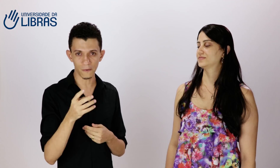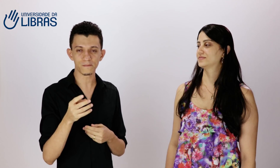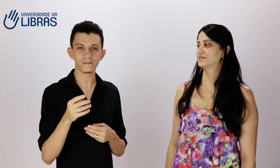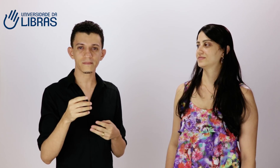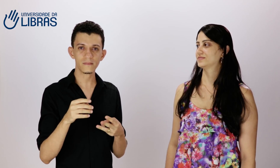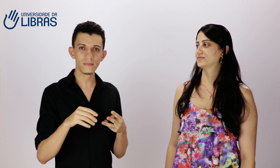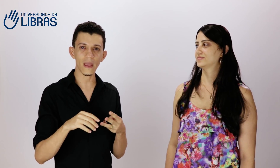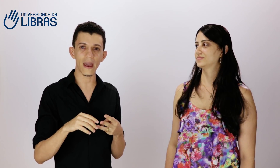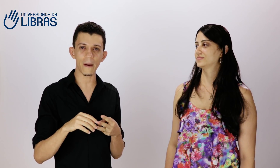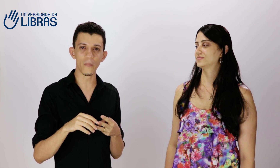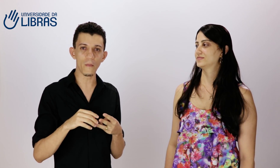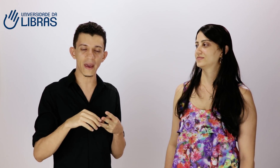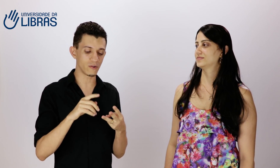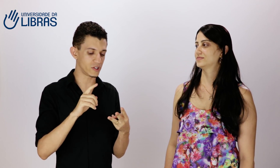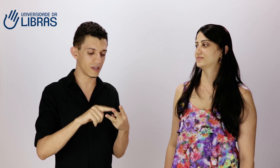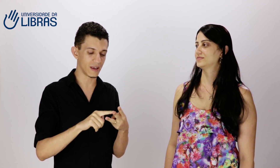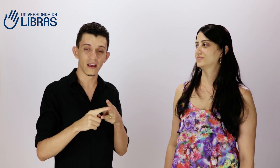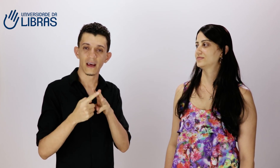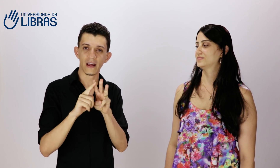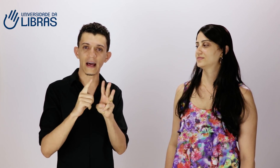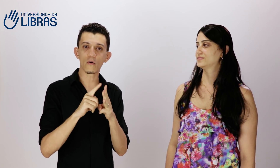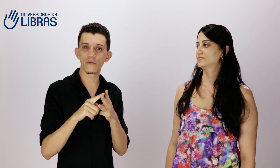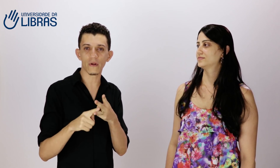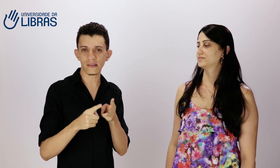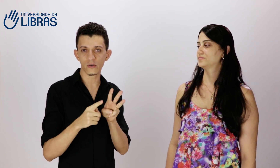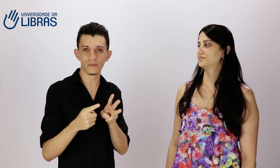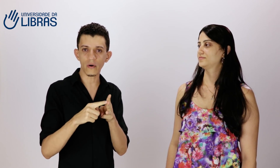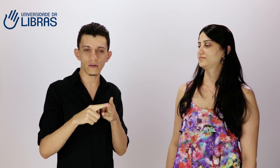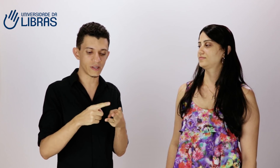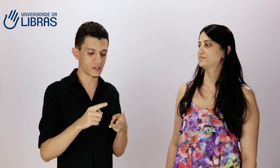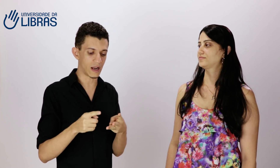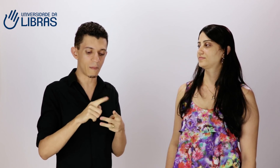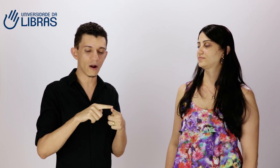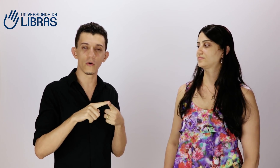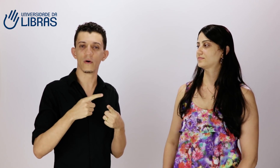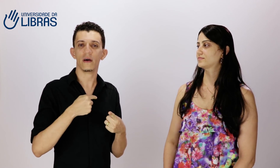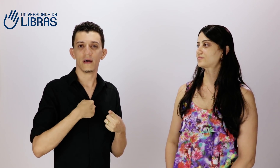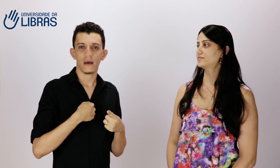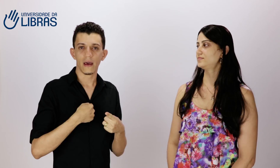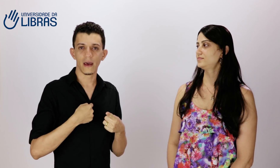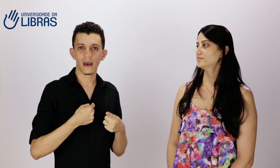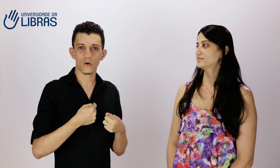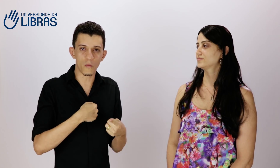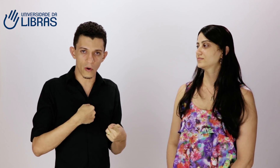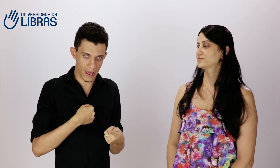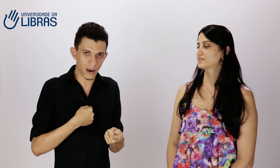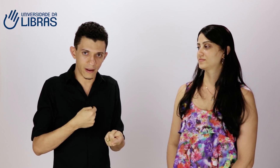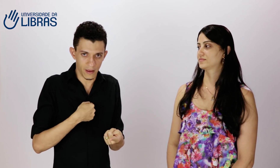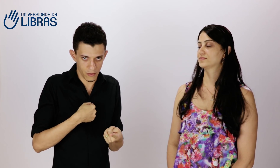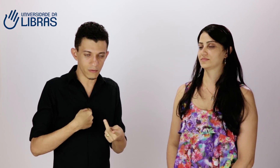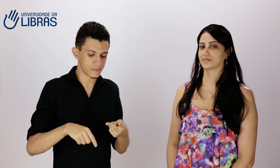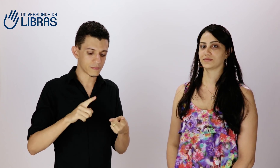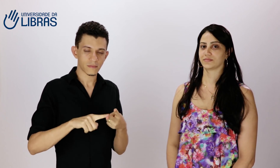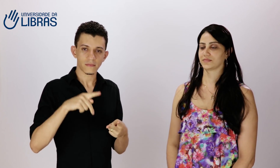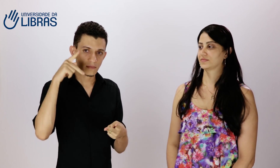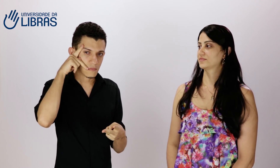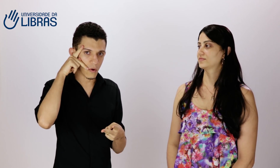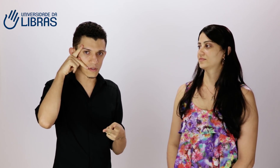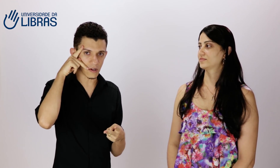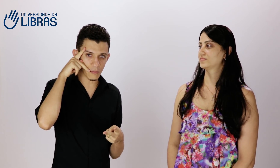indexação, por meio da configuração de mão, né? Ou seja, ela marcou como ela, né, eu, o sinal do